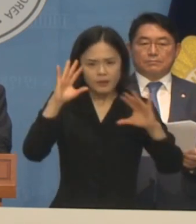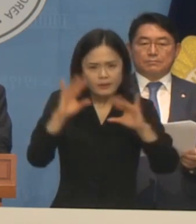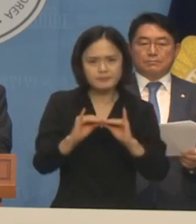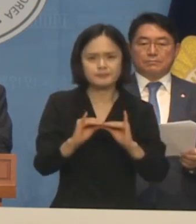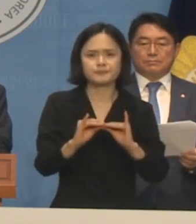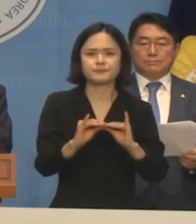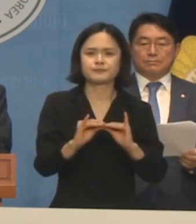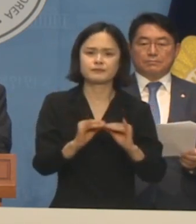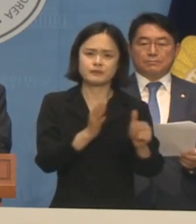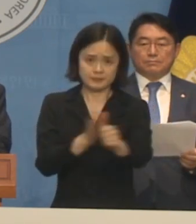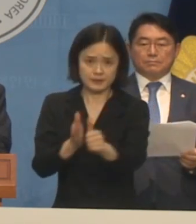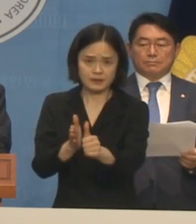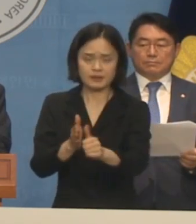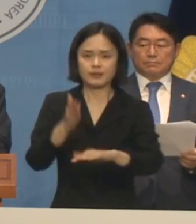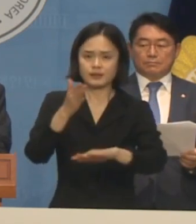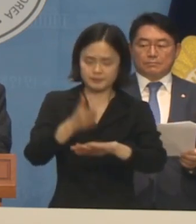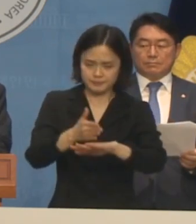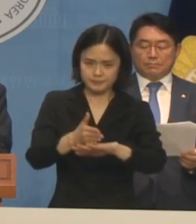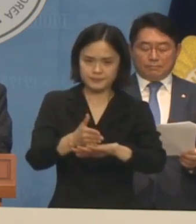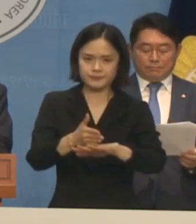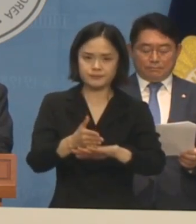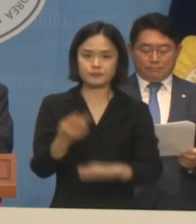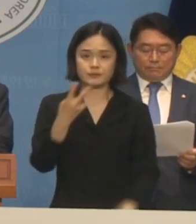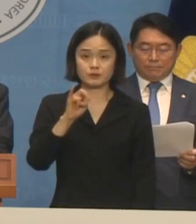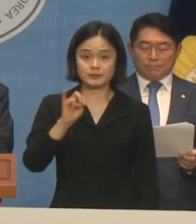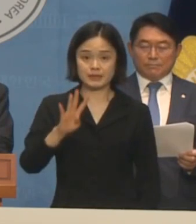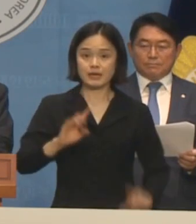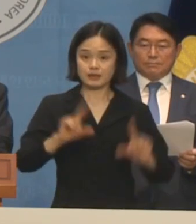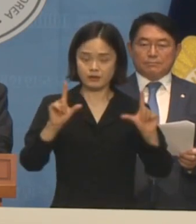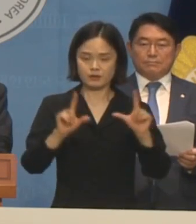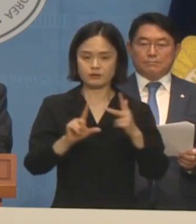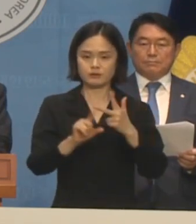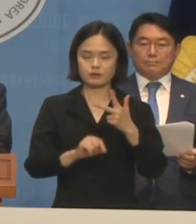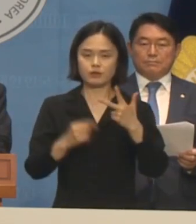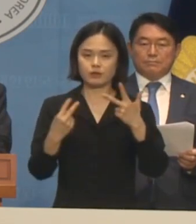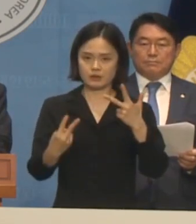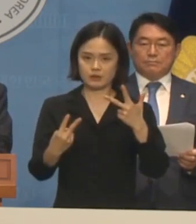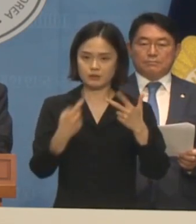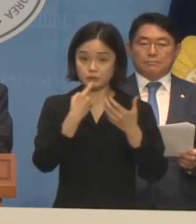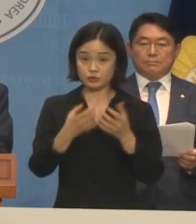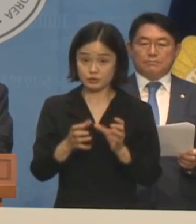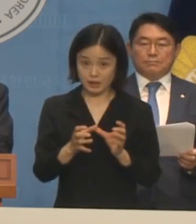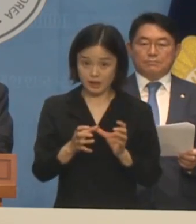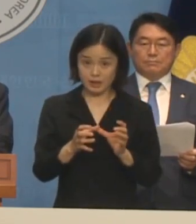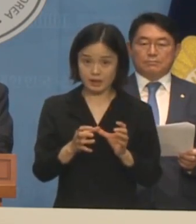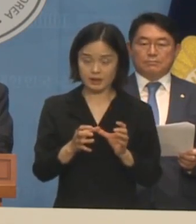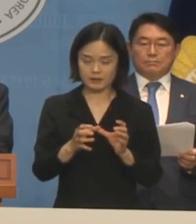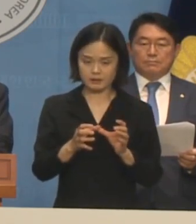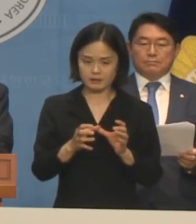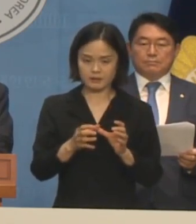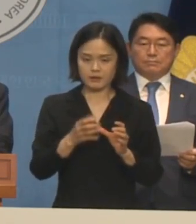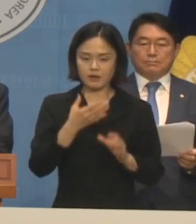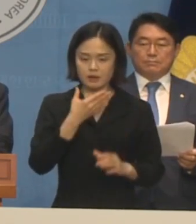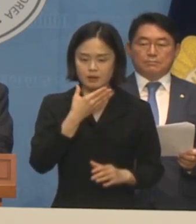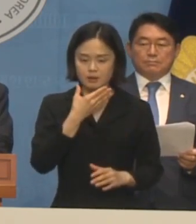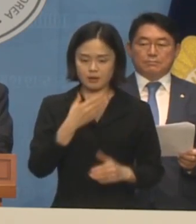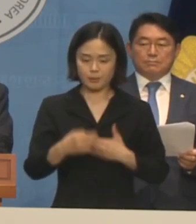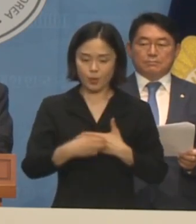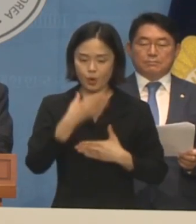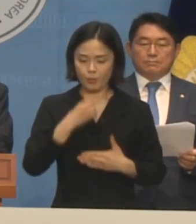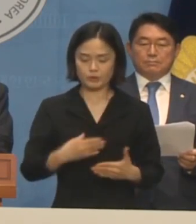바랍니다. 감사합니다. 2024년 7월 2일 더불어민주당 소속